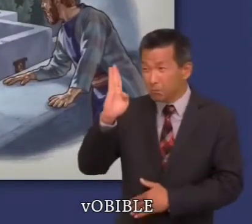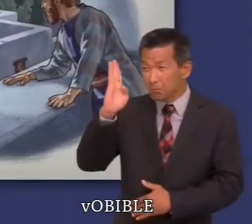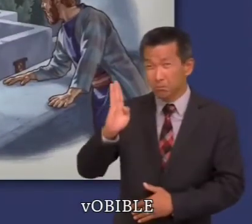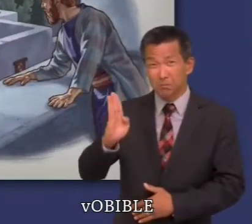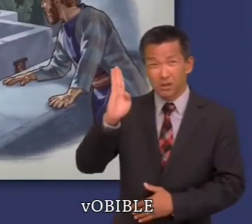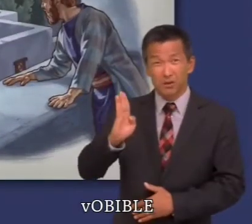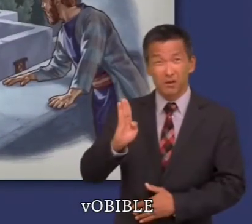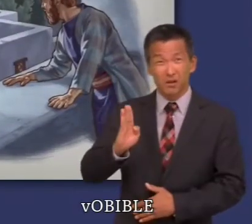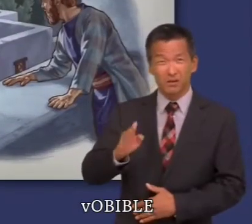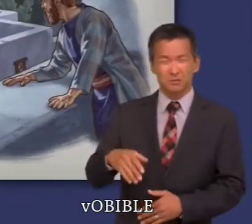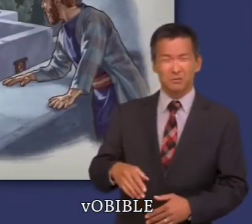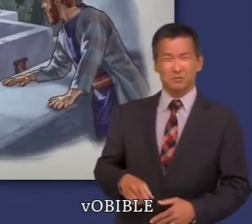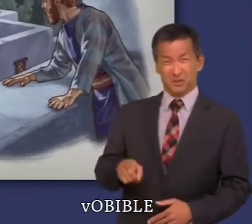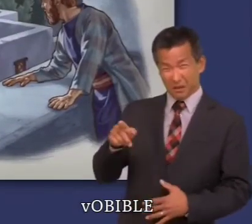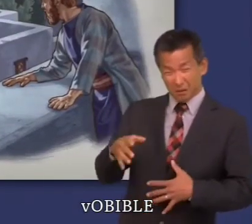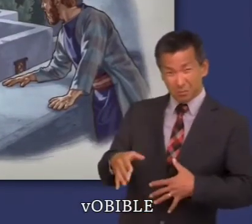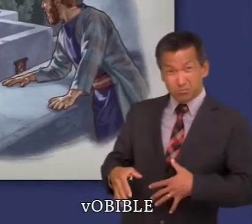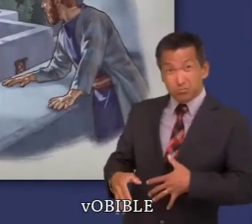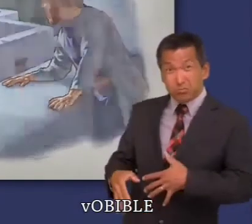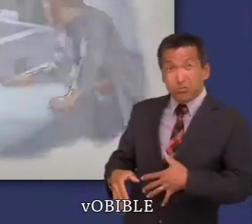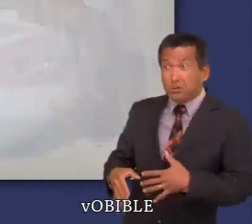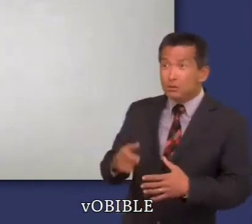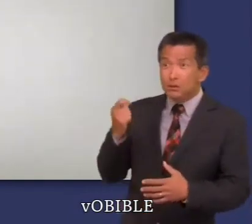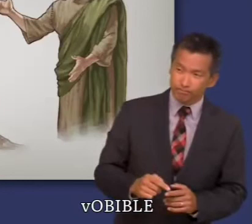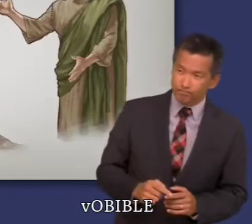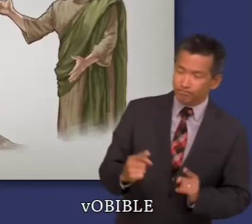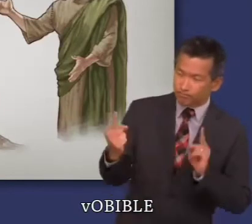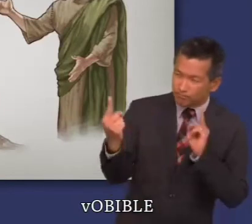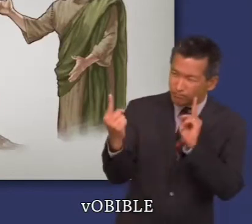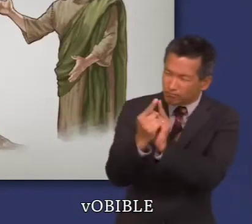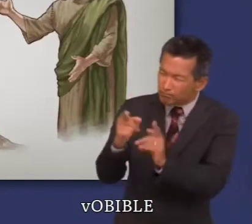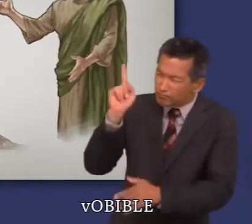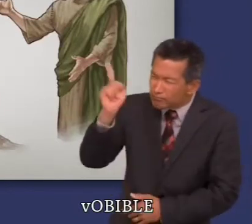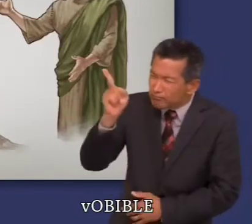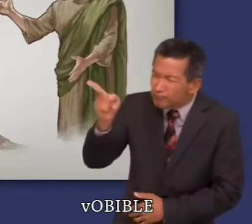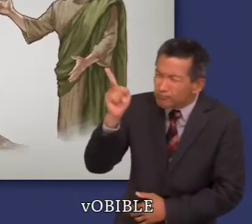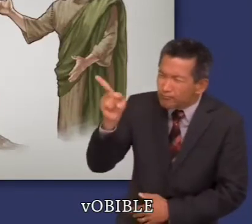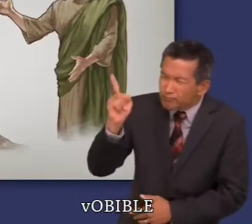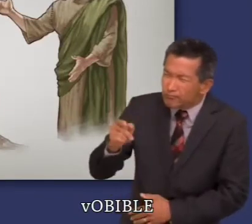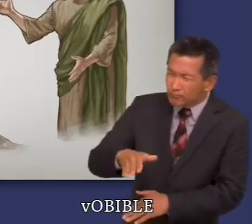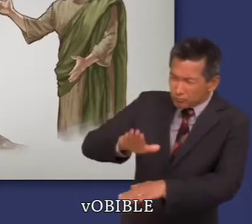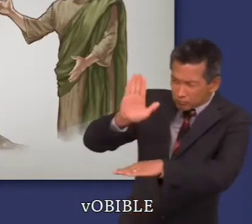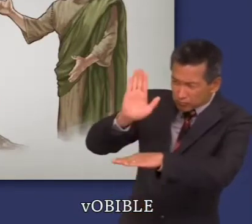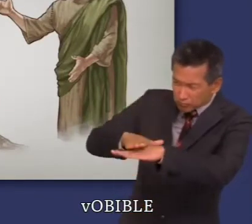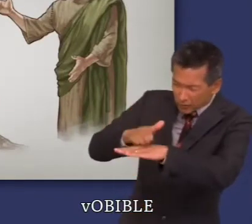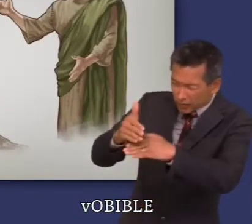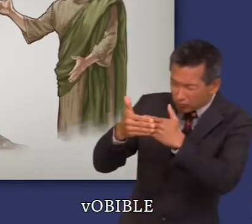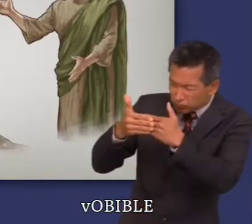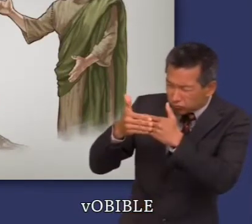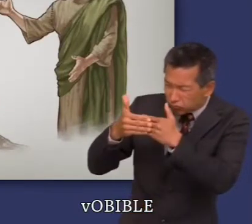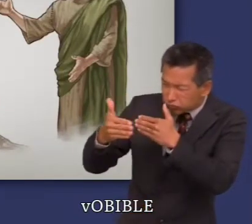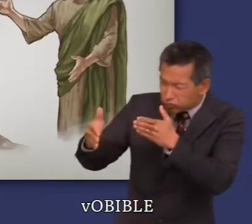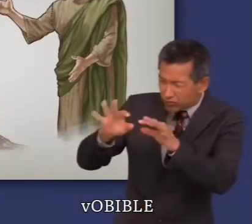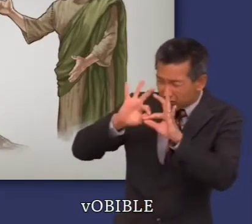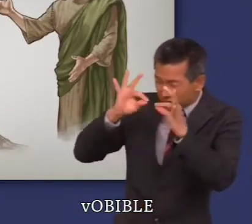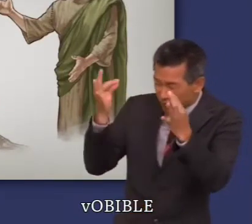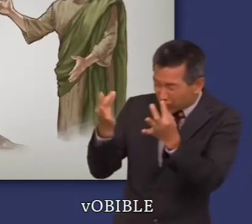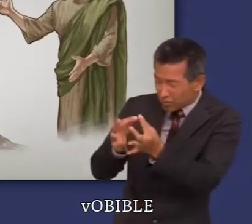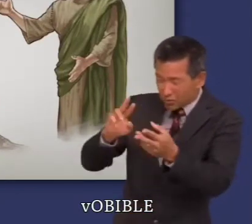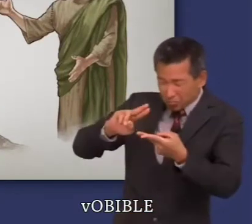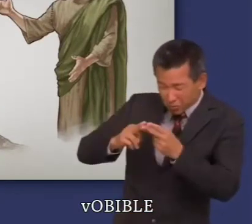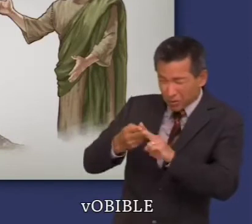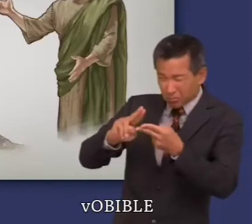David dit à Nathan qu'il aimerait bâtir pour Jéhovah une maison ou un temple. Mais Dieu a réservé ce privilège à l'un des fils